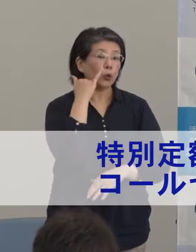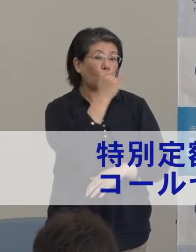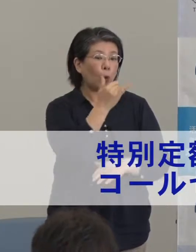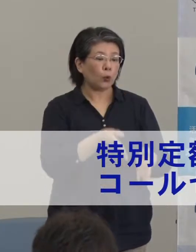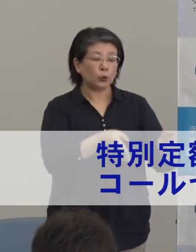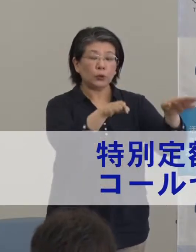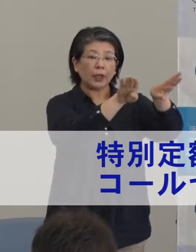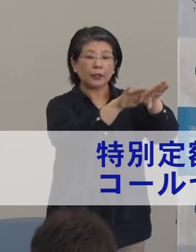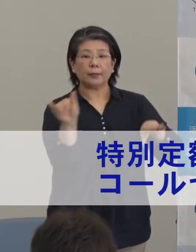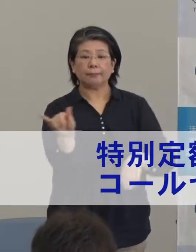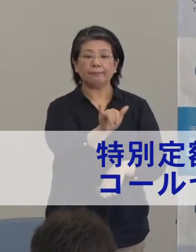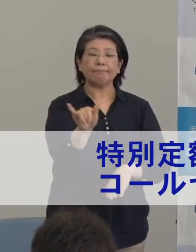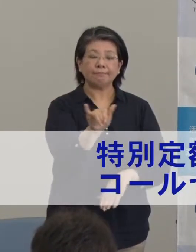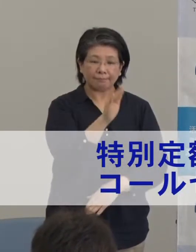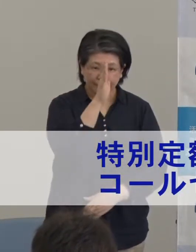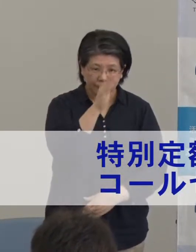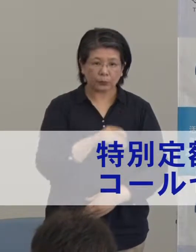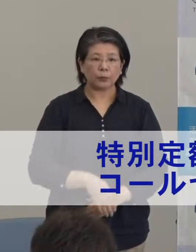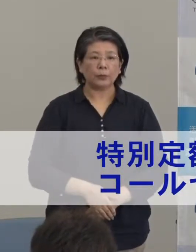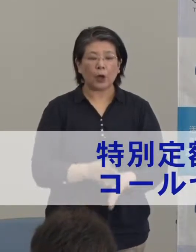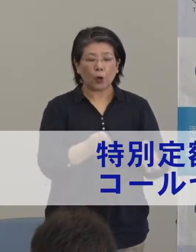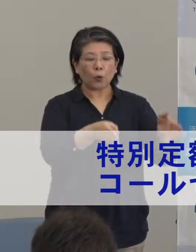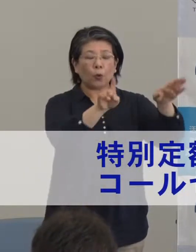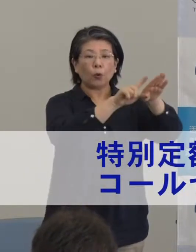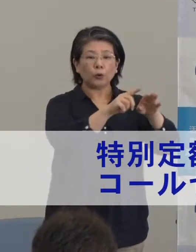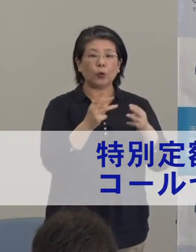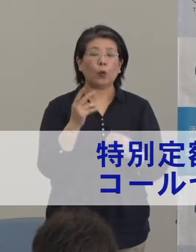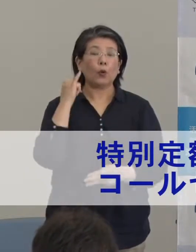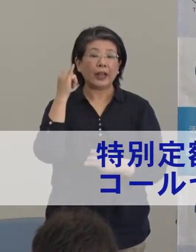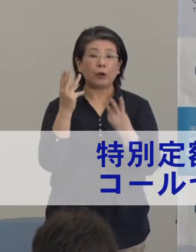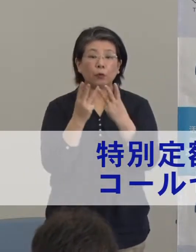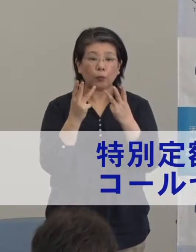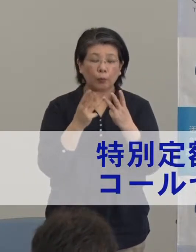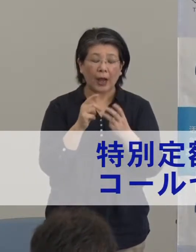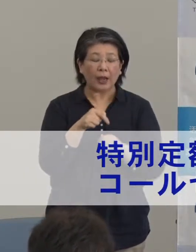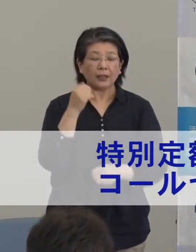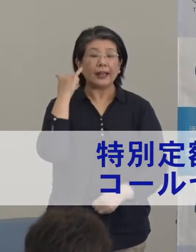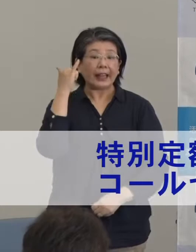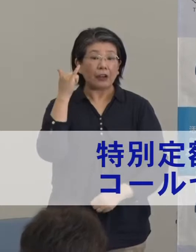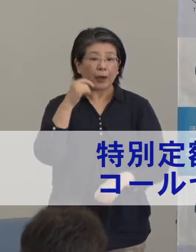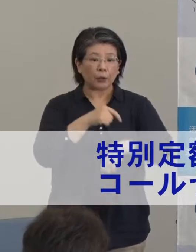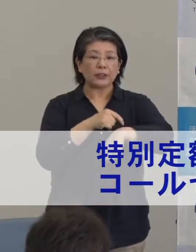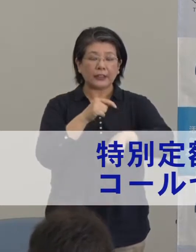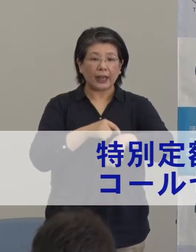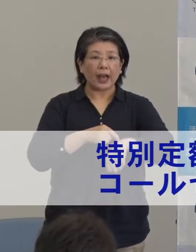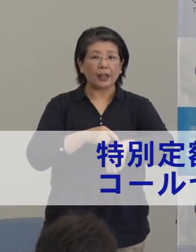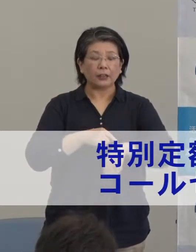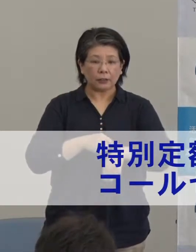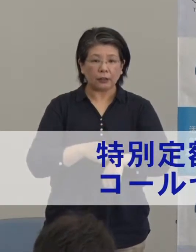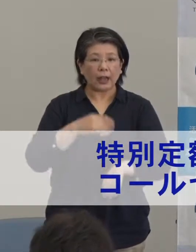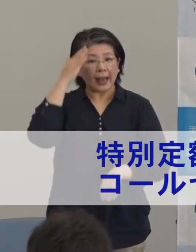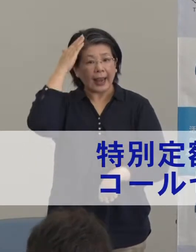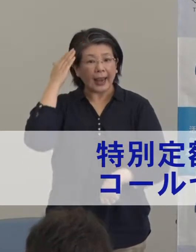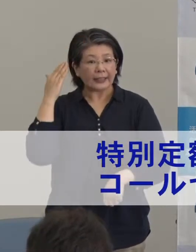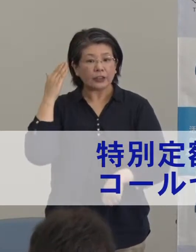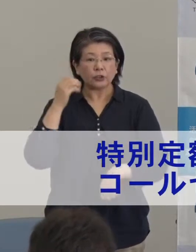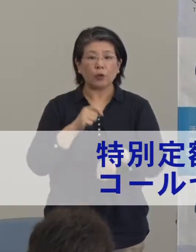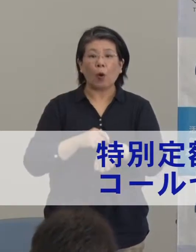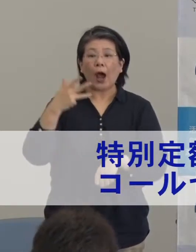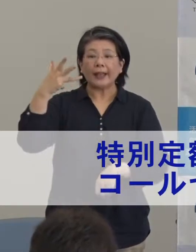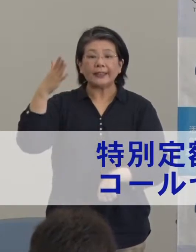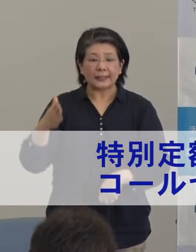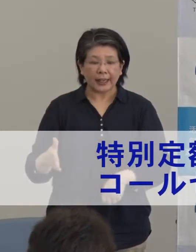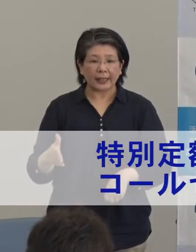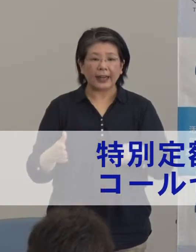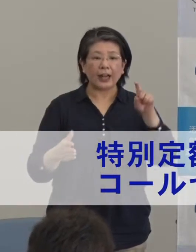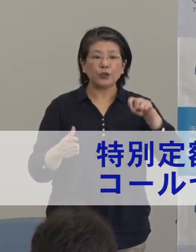というふうに存じます。このコールセンターの電話の受付時間は、同日祝日を除く8時半から